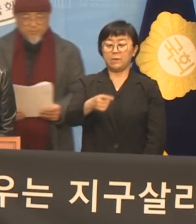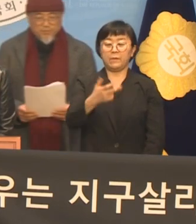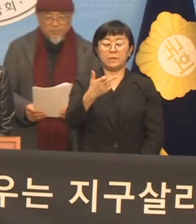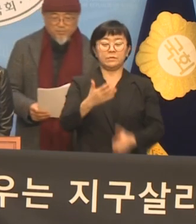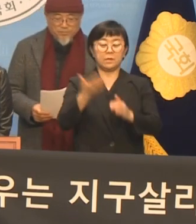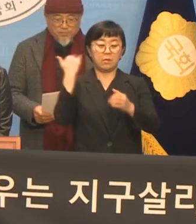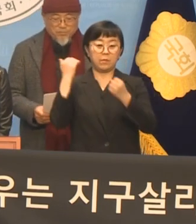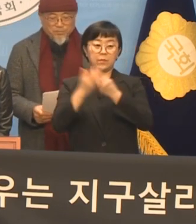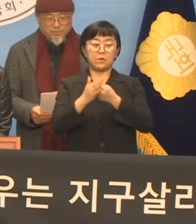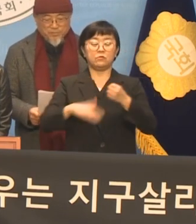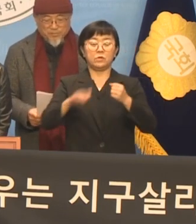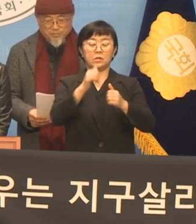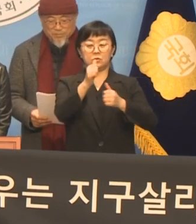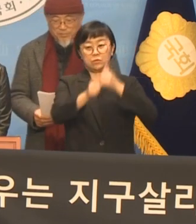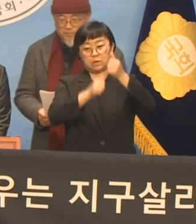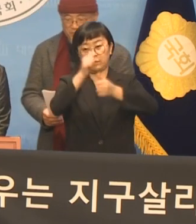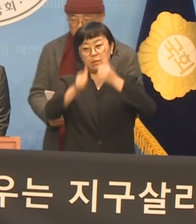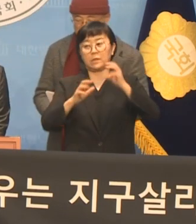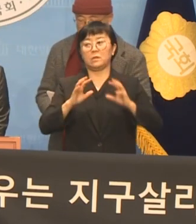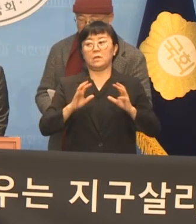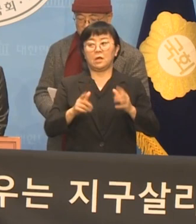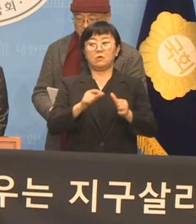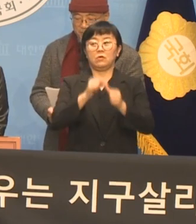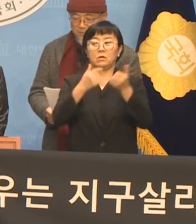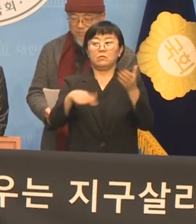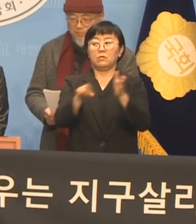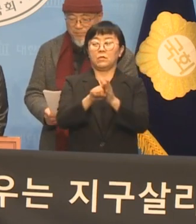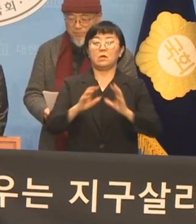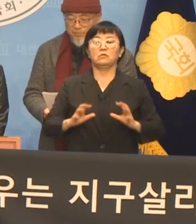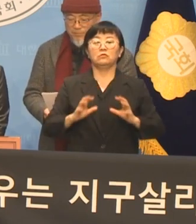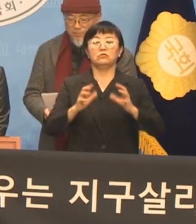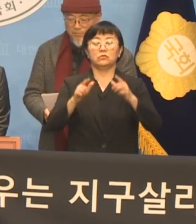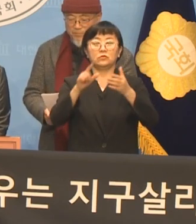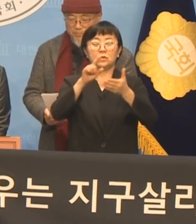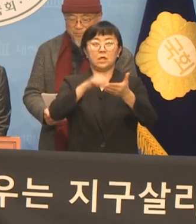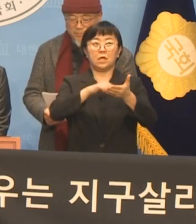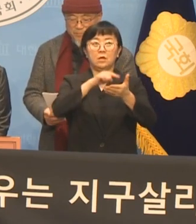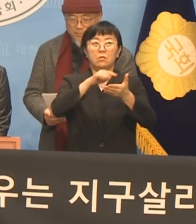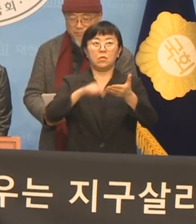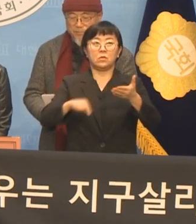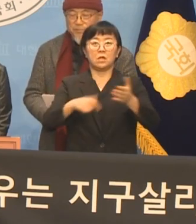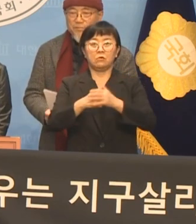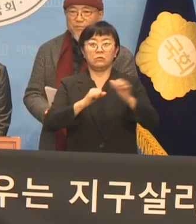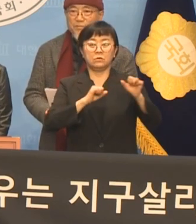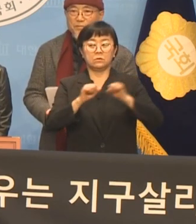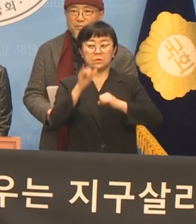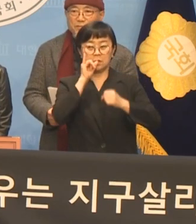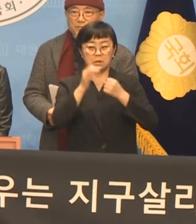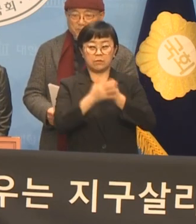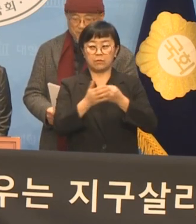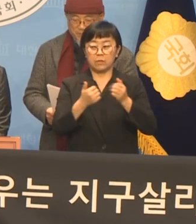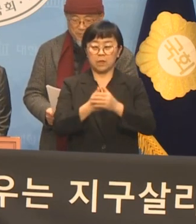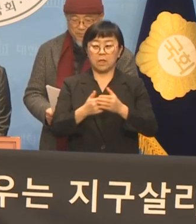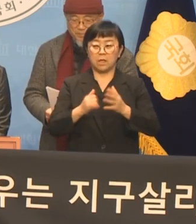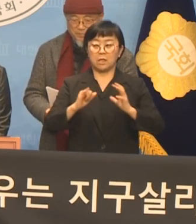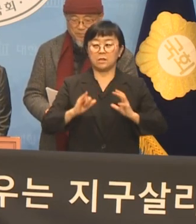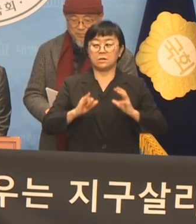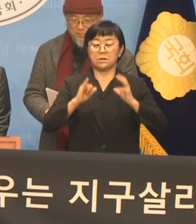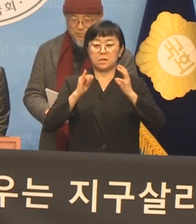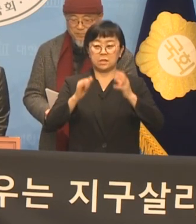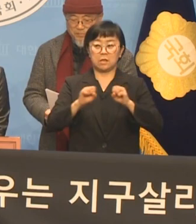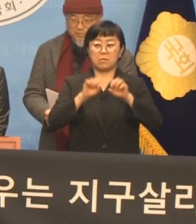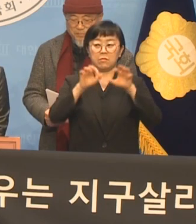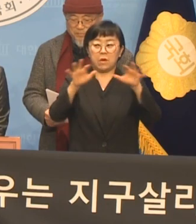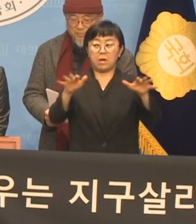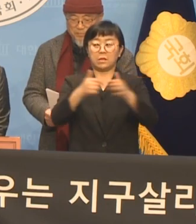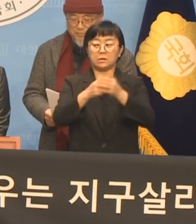117년 전 우리 조상님들은 나라를 구하기 위해 국채보상운동을 하여 세상 만방에 그